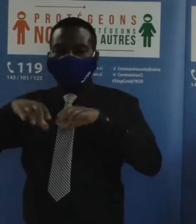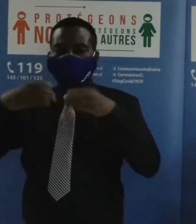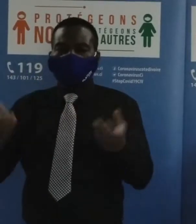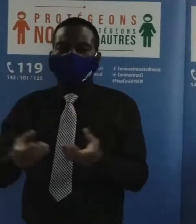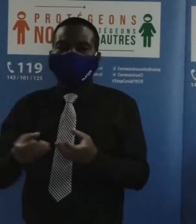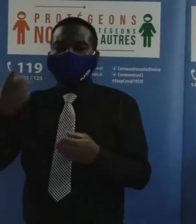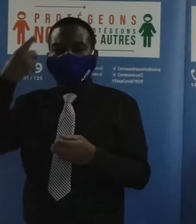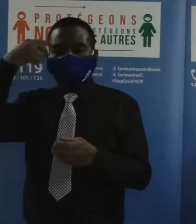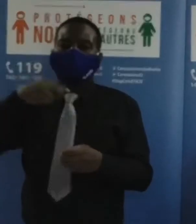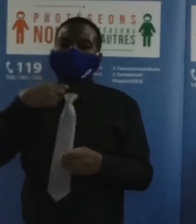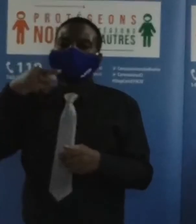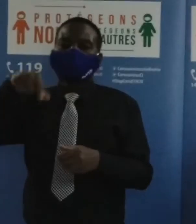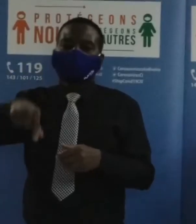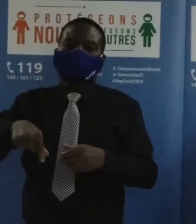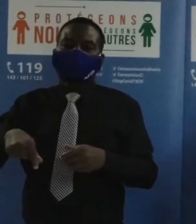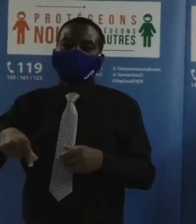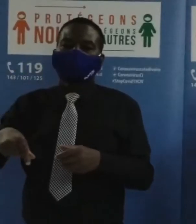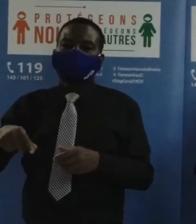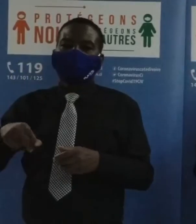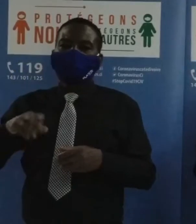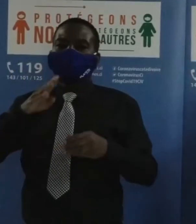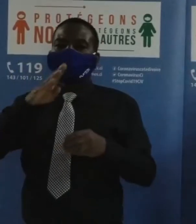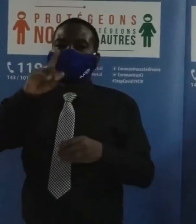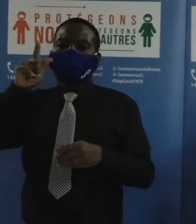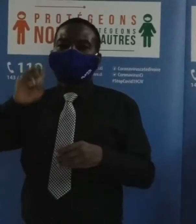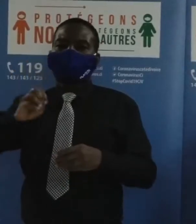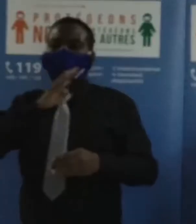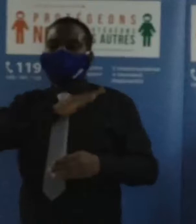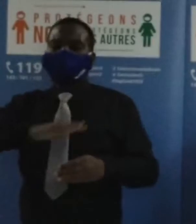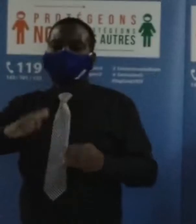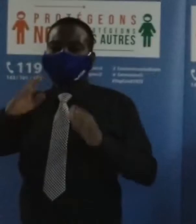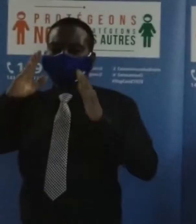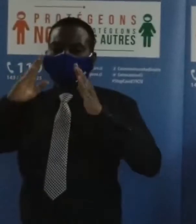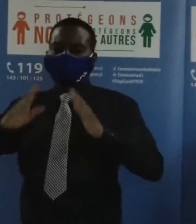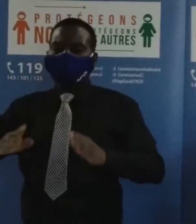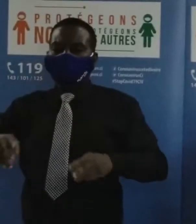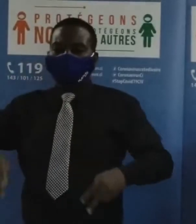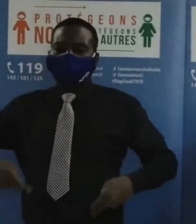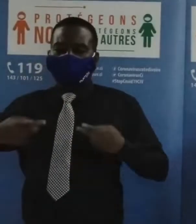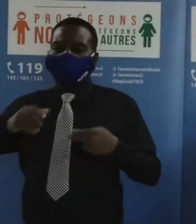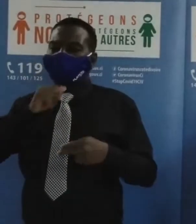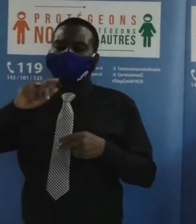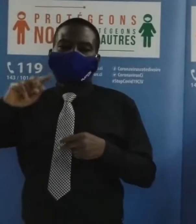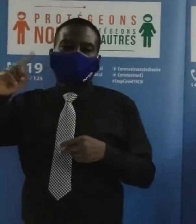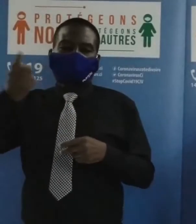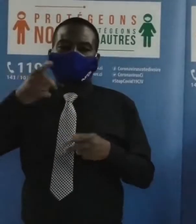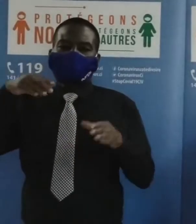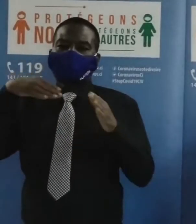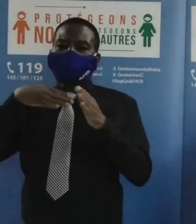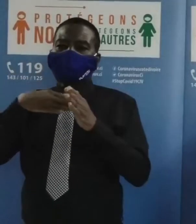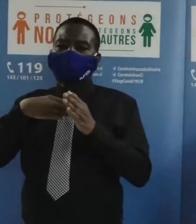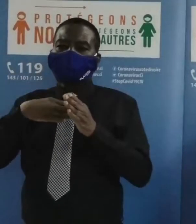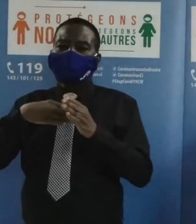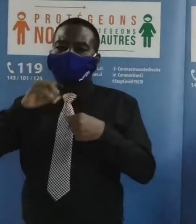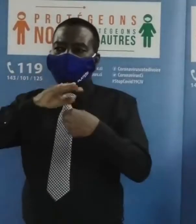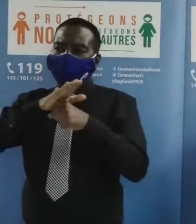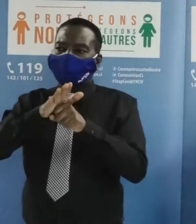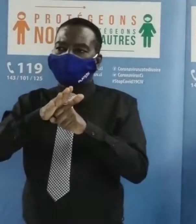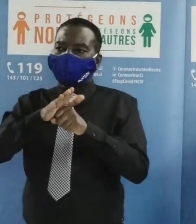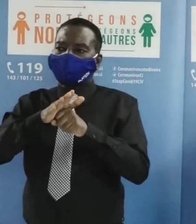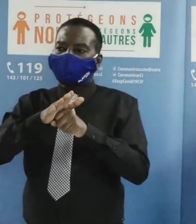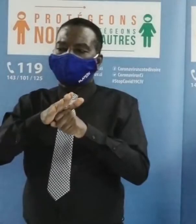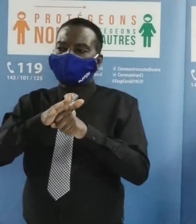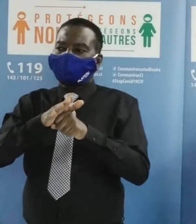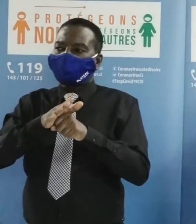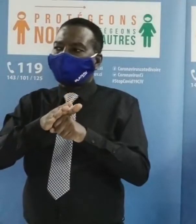vous dire que la mairie ne lui pas seul contre le convive 19